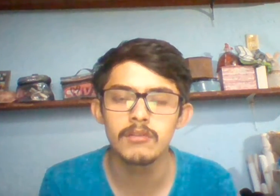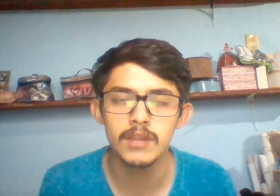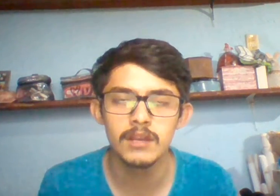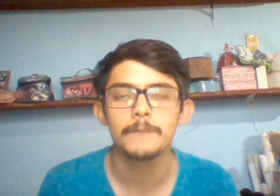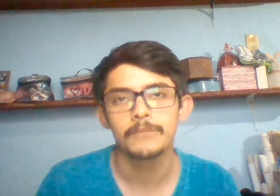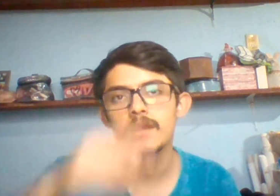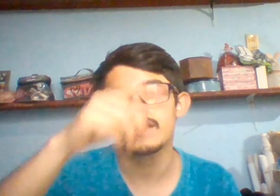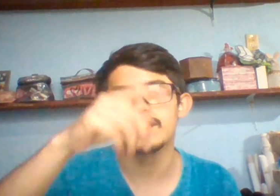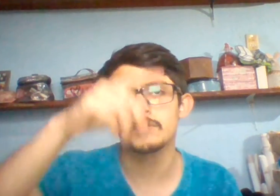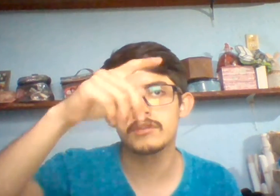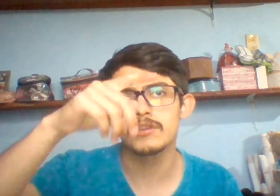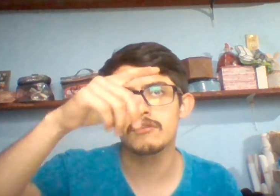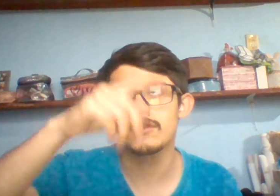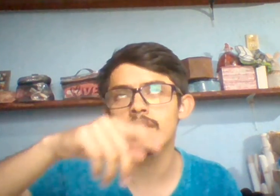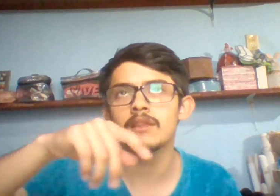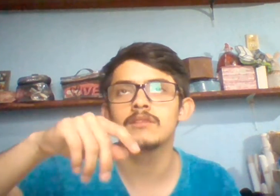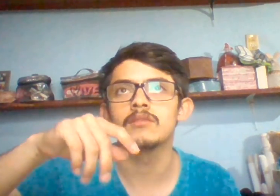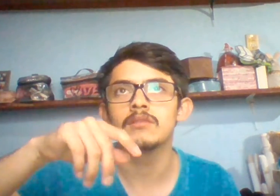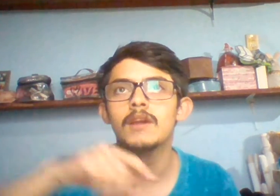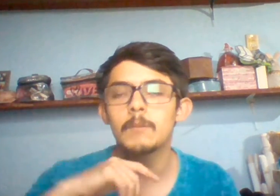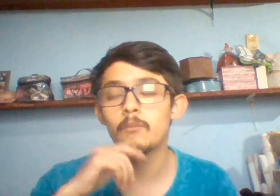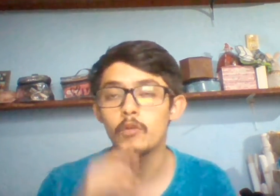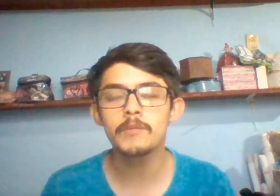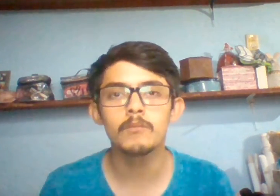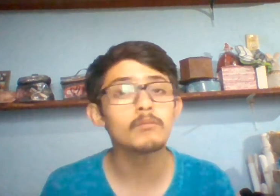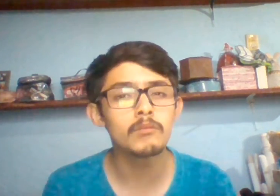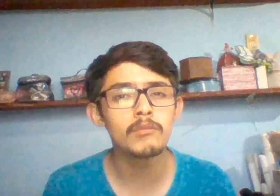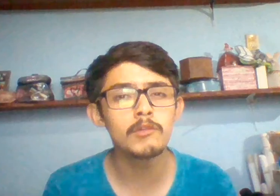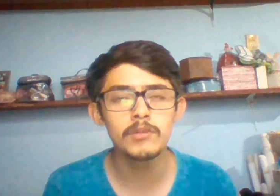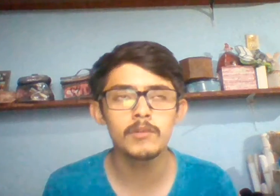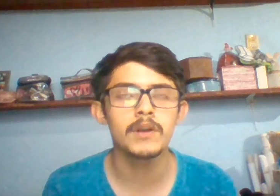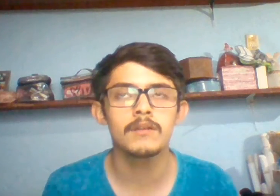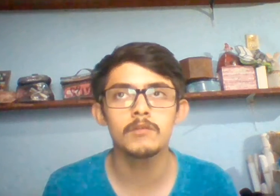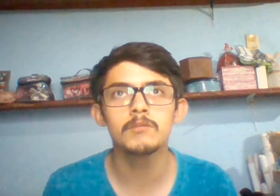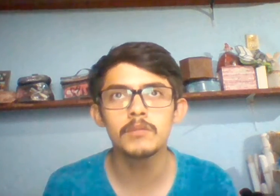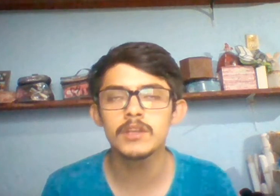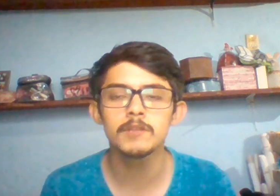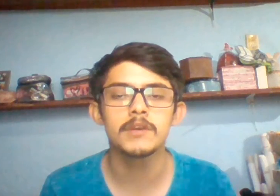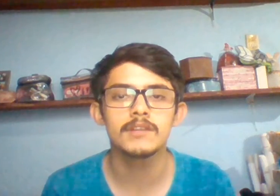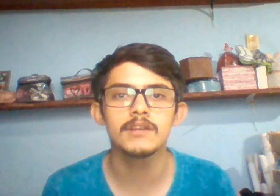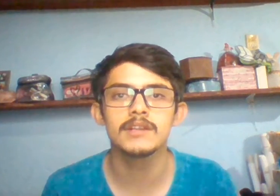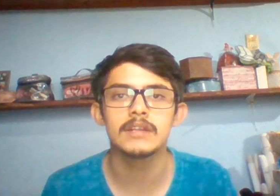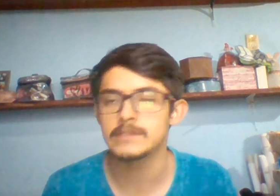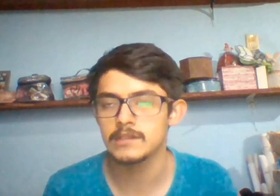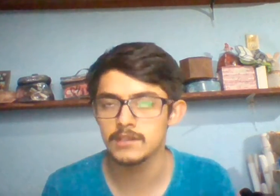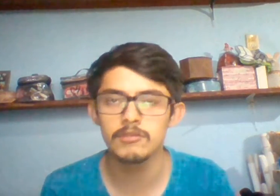hipocicloidal. Las hipocicloidales son muy poco bueno, un poquito parecidas a las del seno y